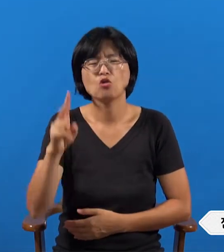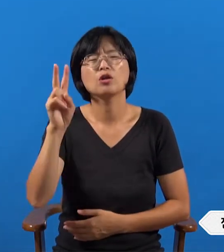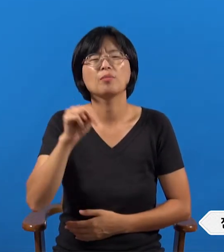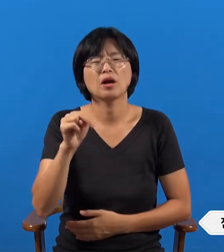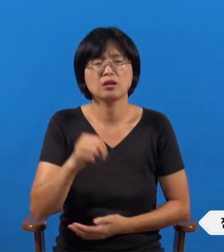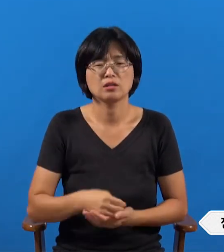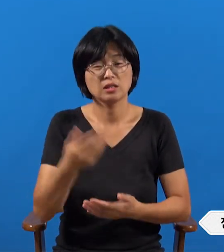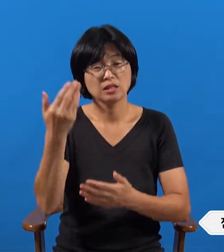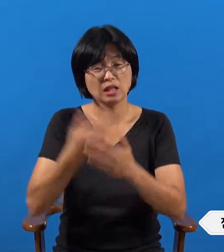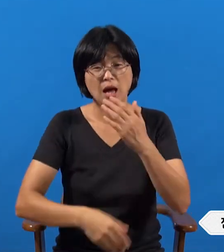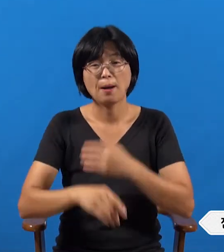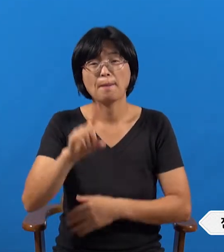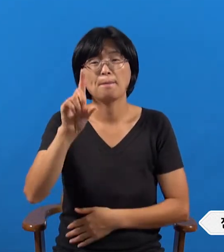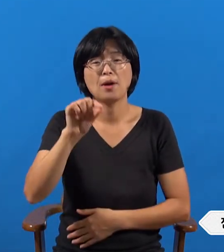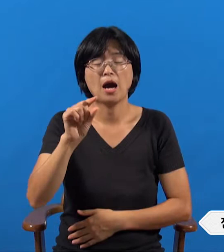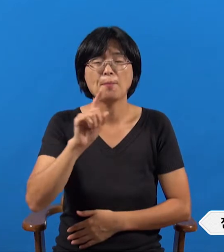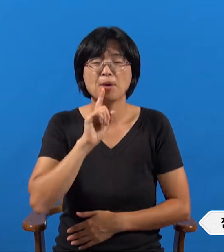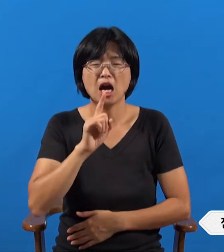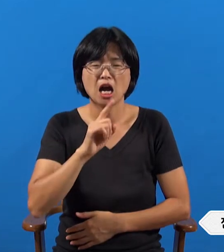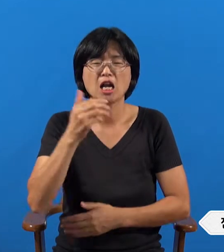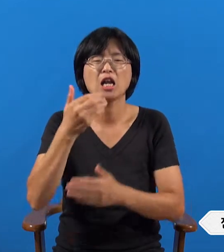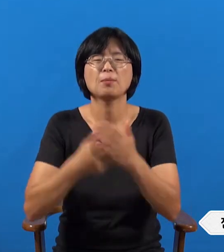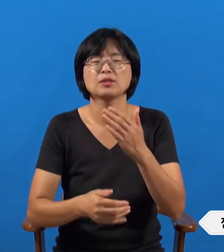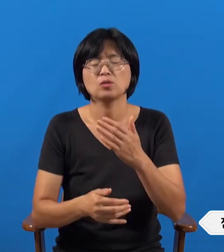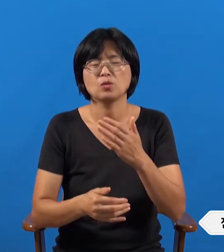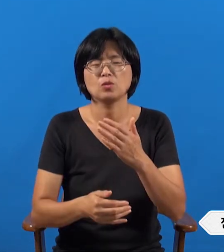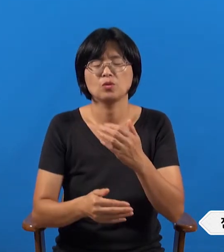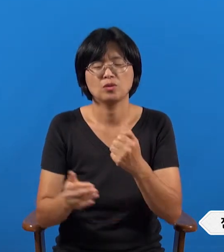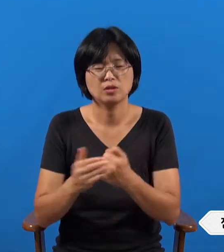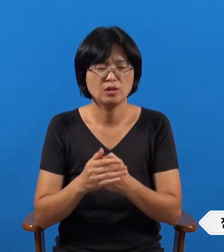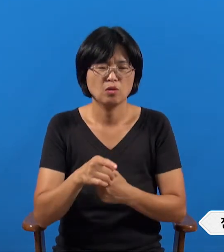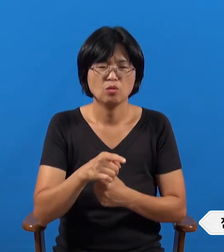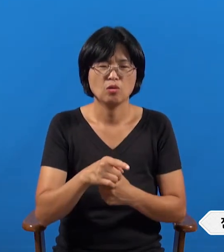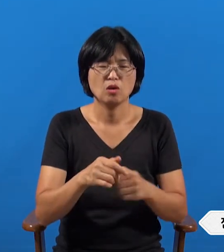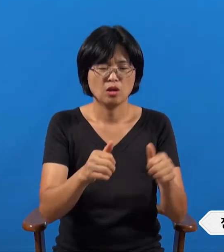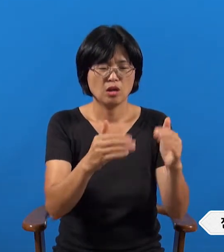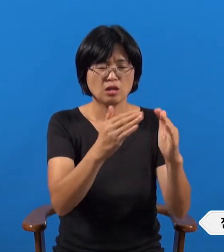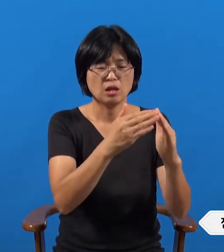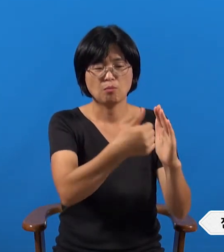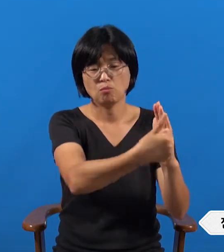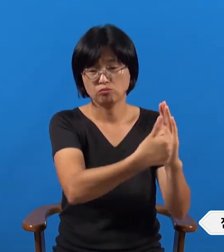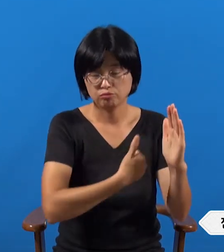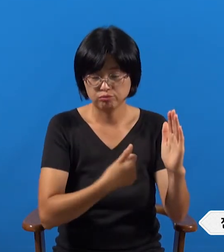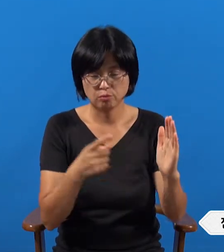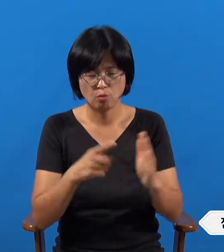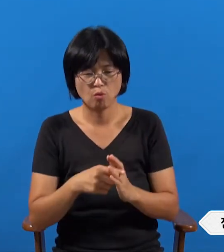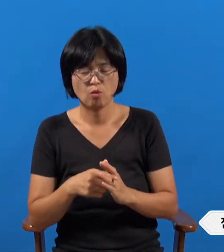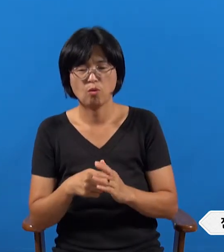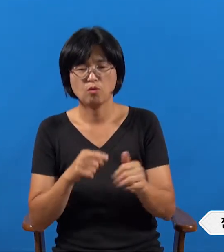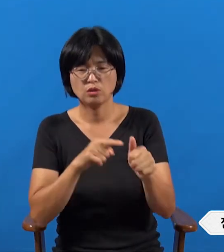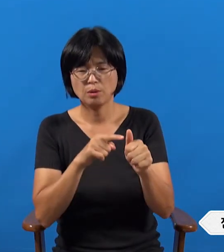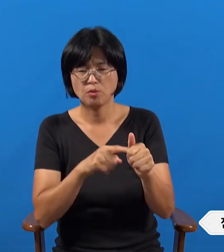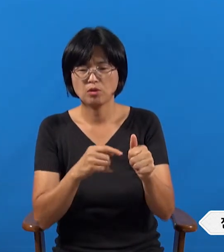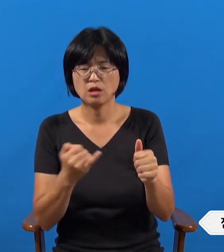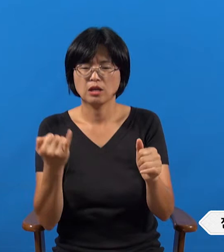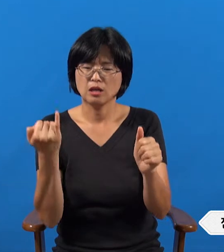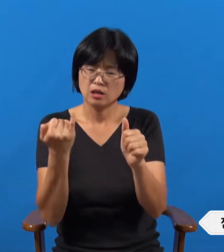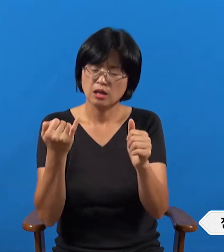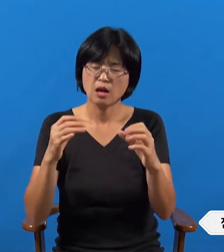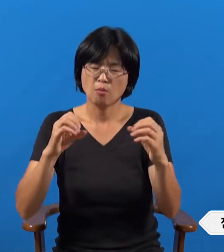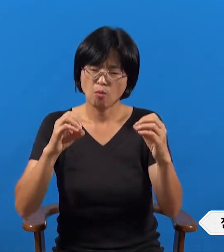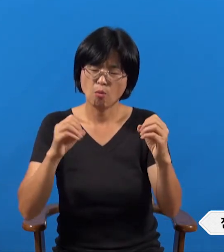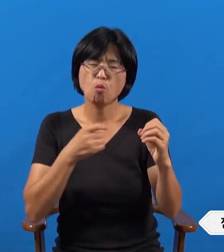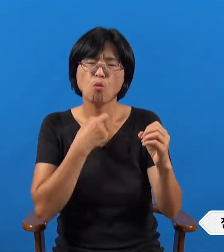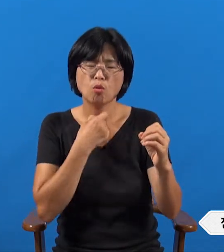마디밖에 못한다고 합니다. 그러니까 아직 10,000마디가 남았습니다. 그러니 집에 오면 아내는 못다한 10,000마디를